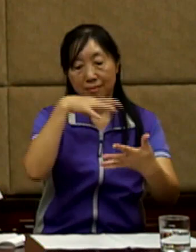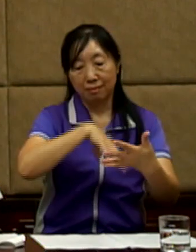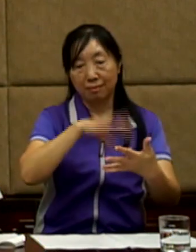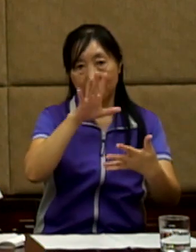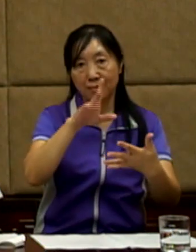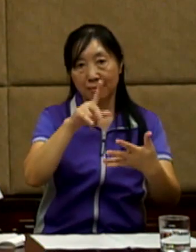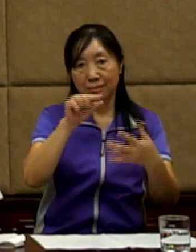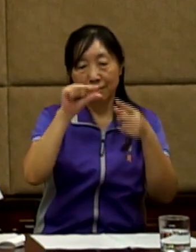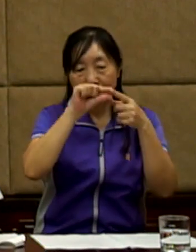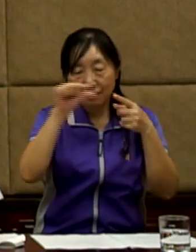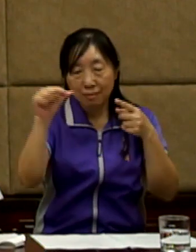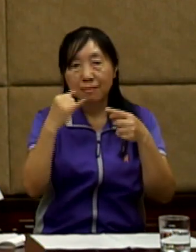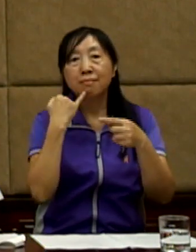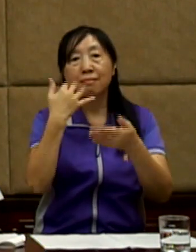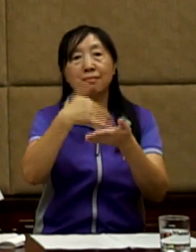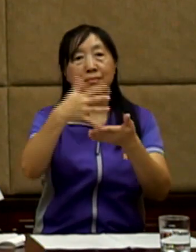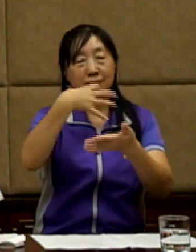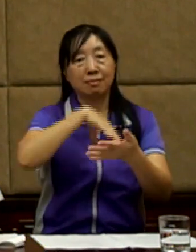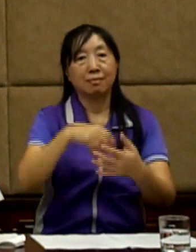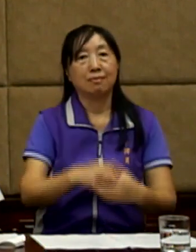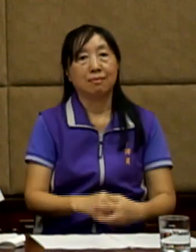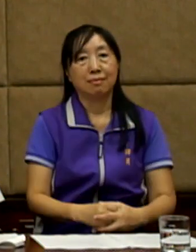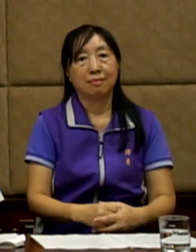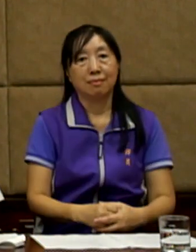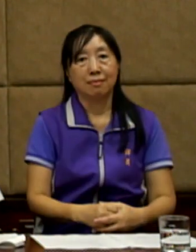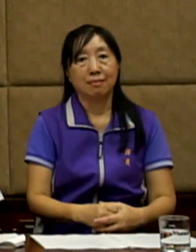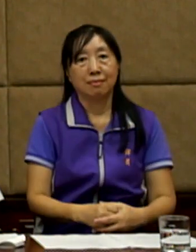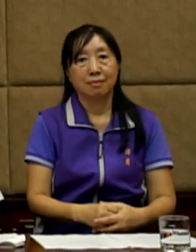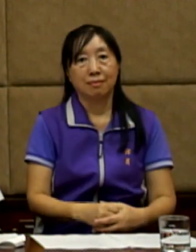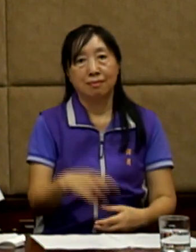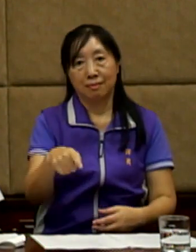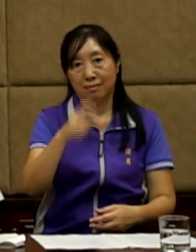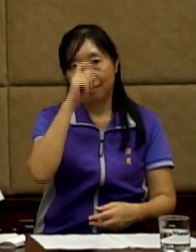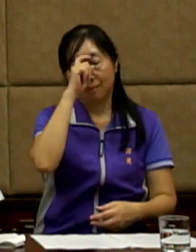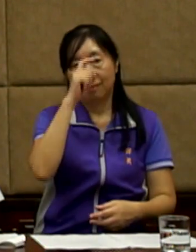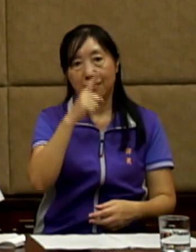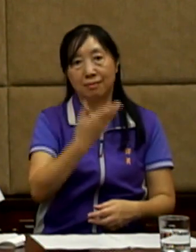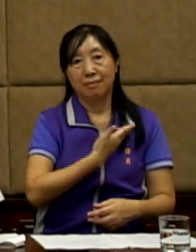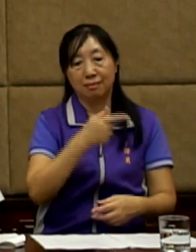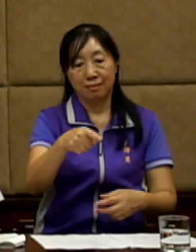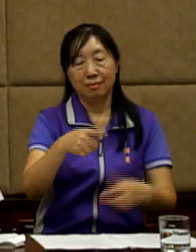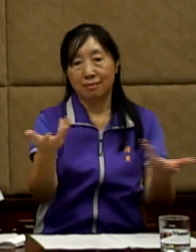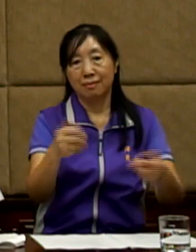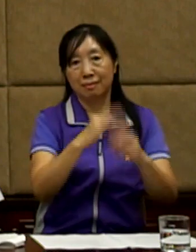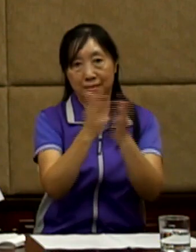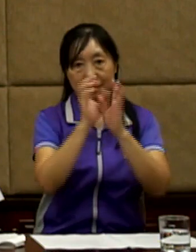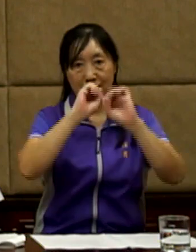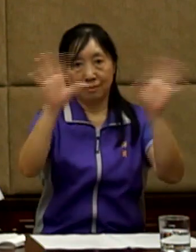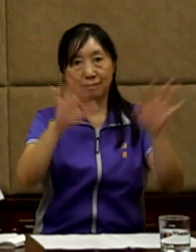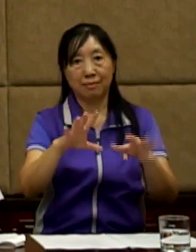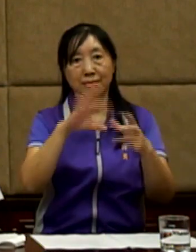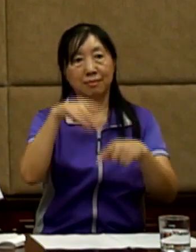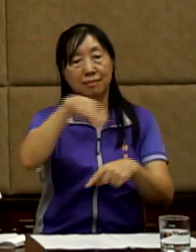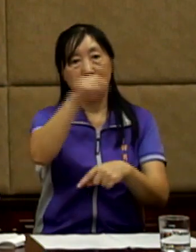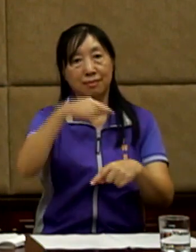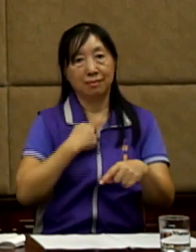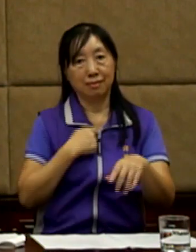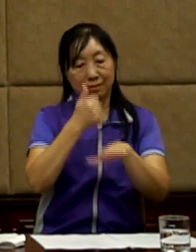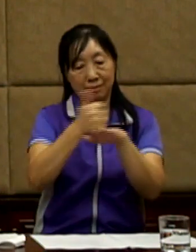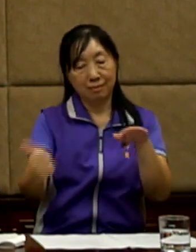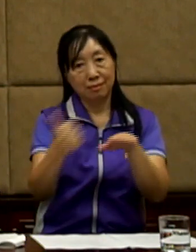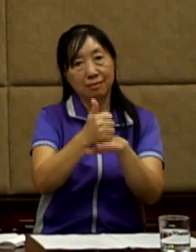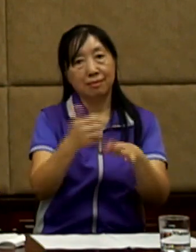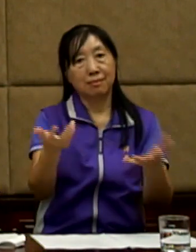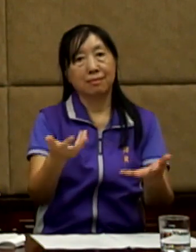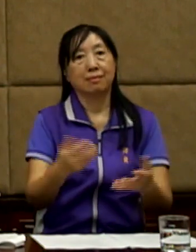项指标。那更重要的大概就是我们希望能够让资讯揭露，因为大家知道在上下架的过程当中，频道业者